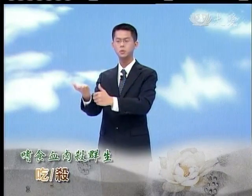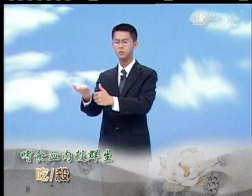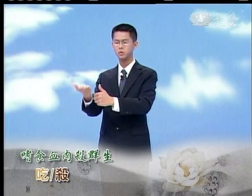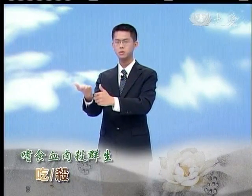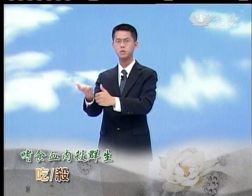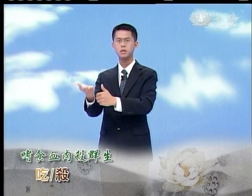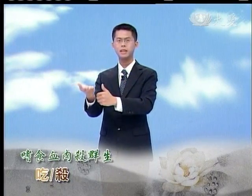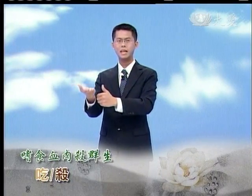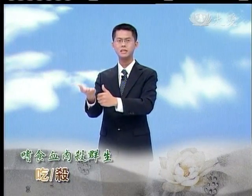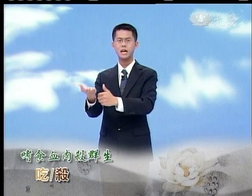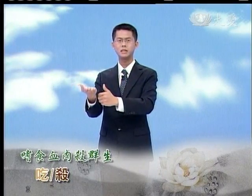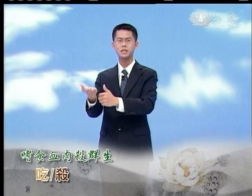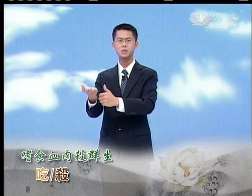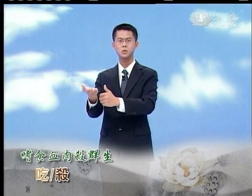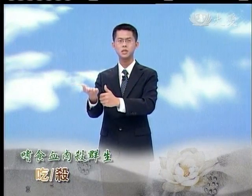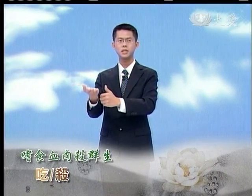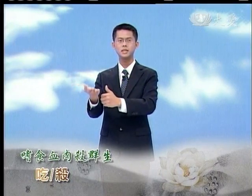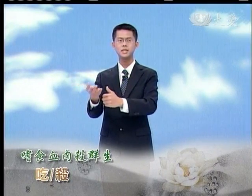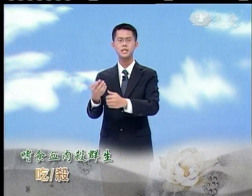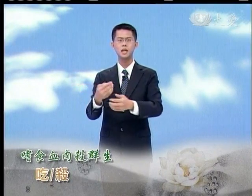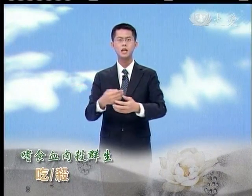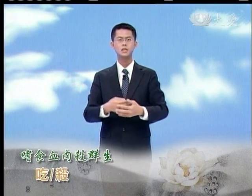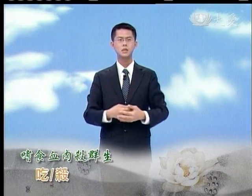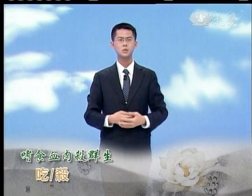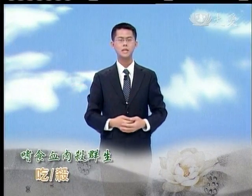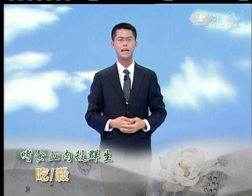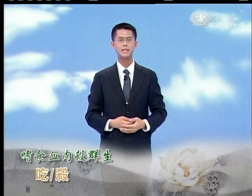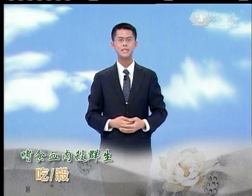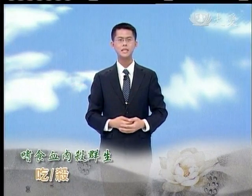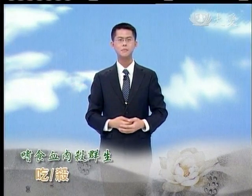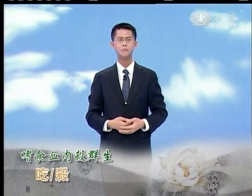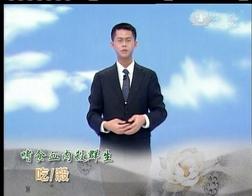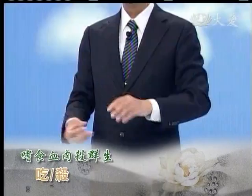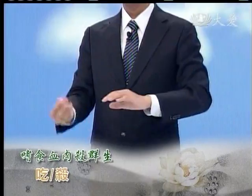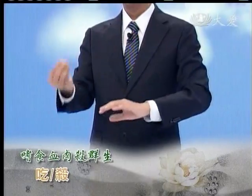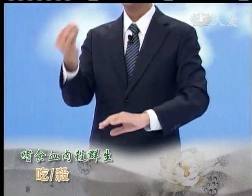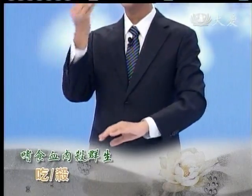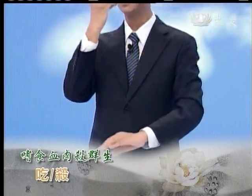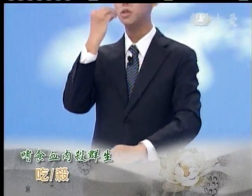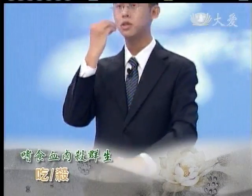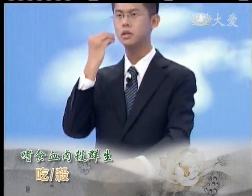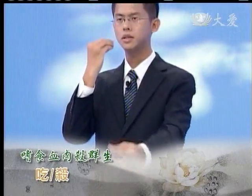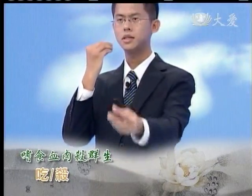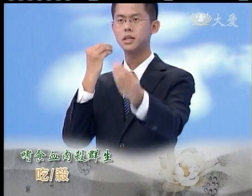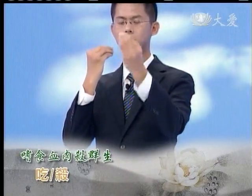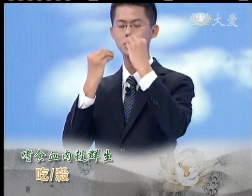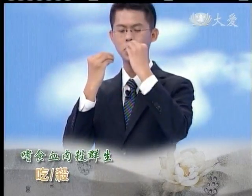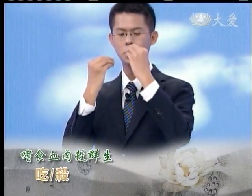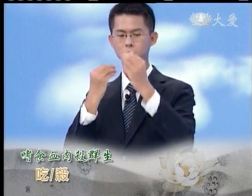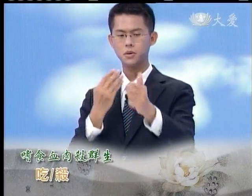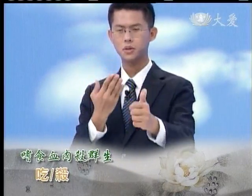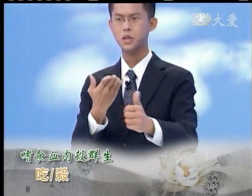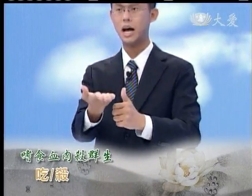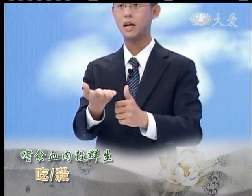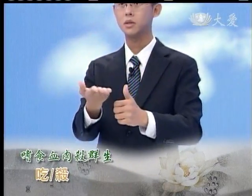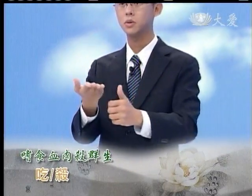右就是滥杀一切众生的意思。整句来一次：是食血肉杀